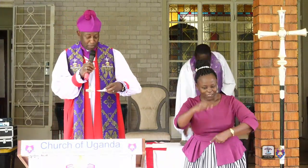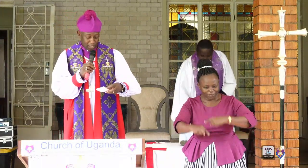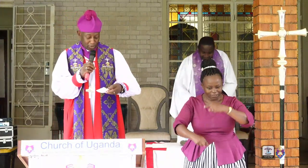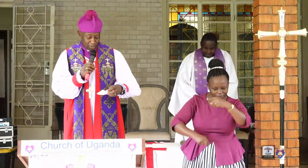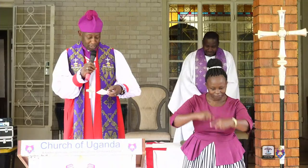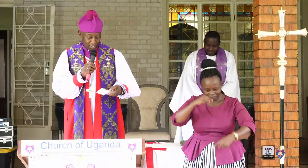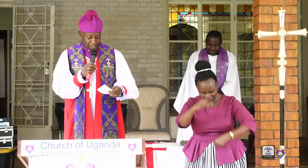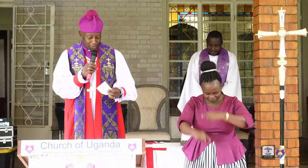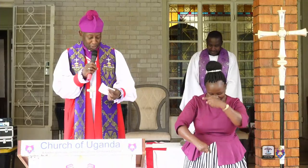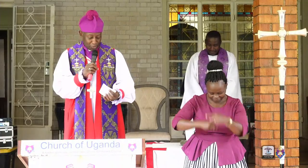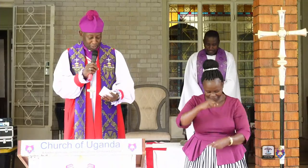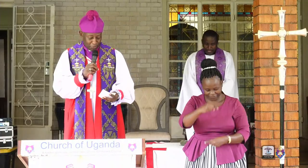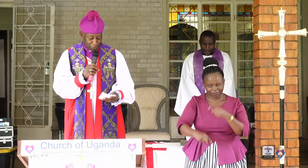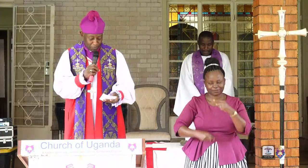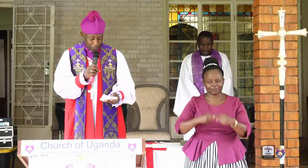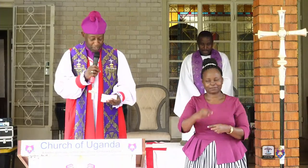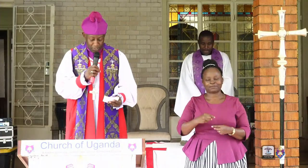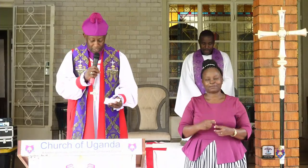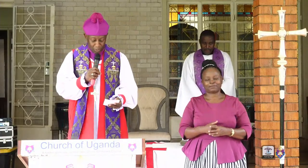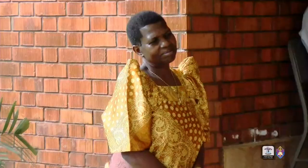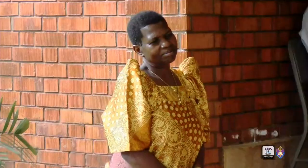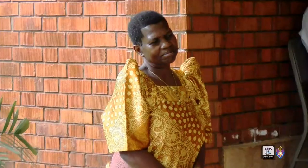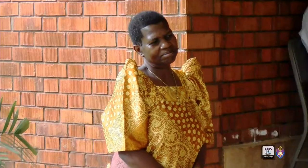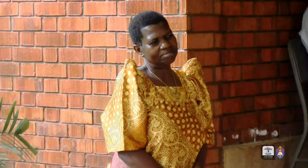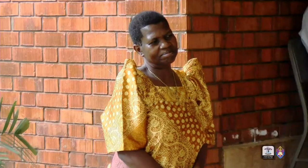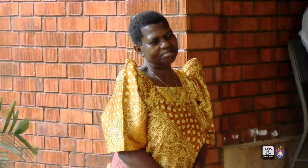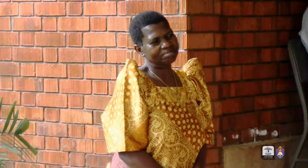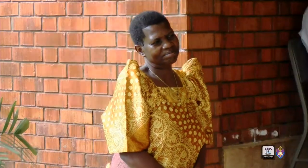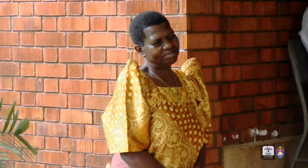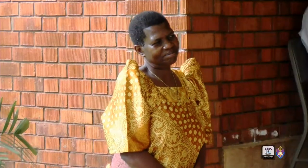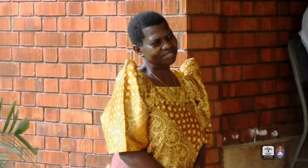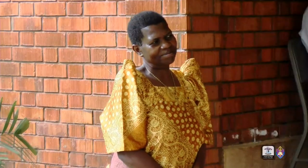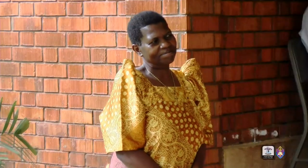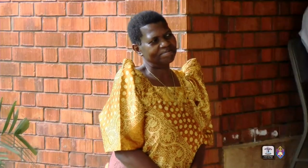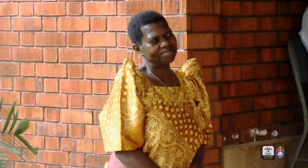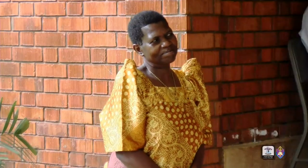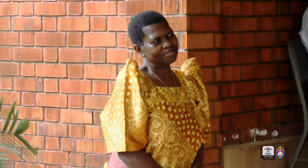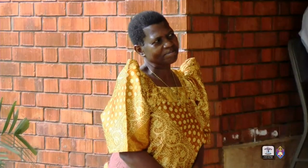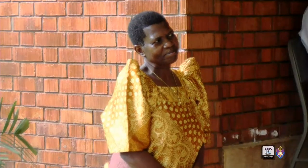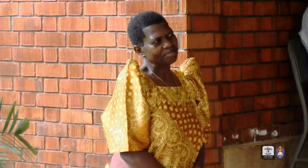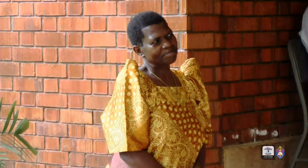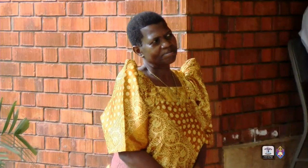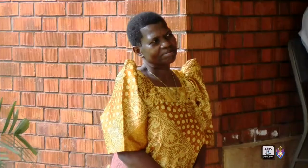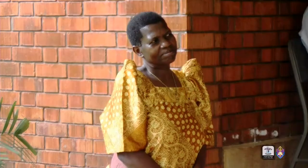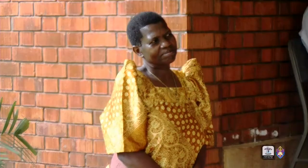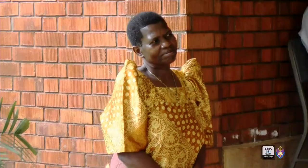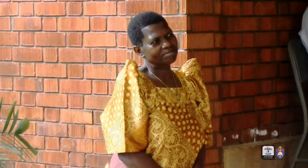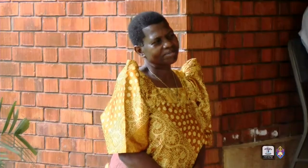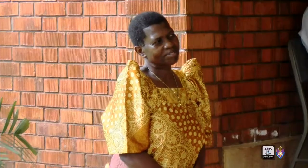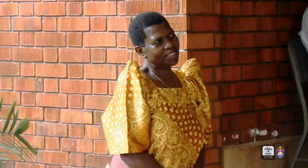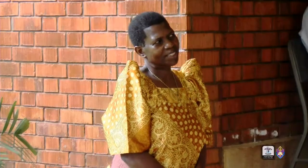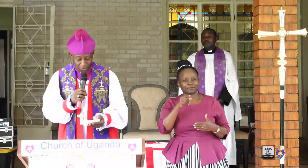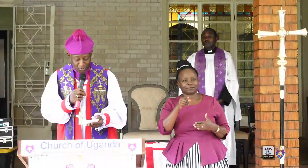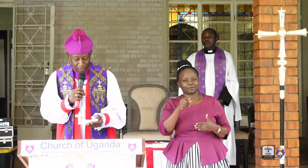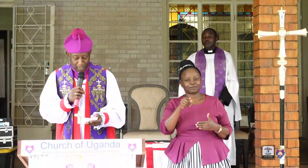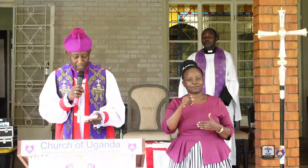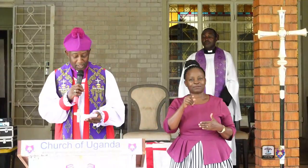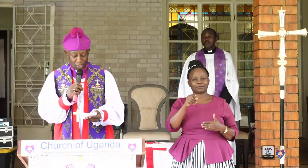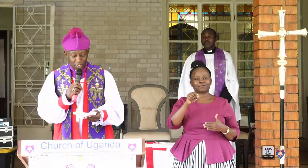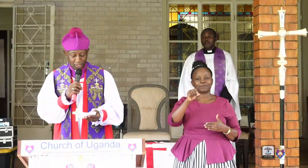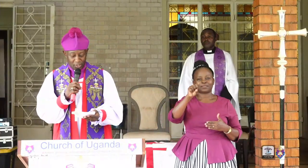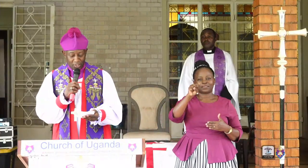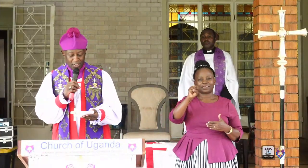tukyatwala mmaso ekintu kyaffe. Njia okwebaza Katonda olw'omusajja ono mukulu